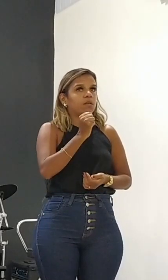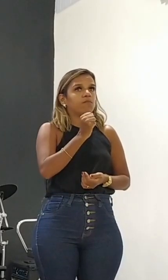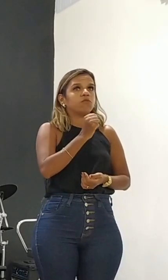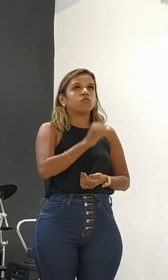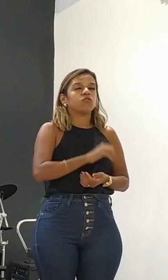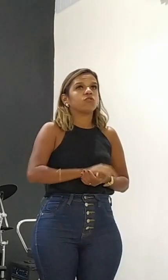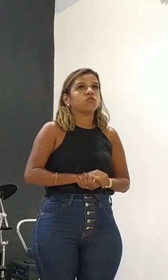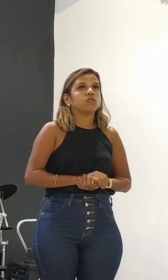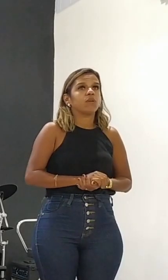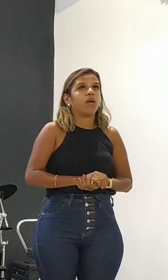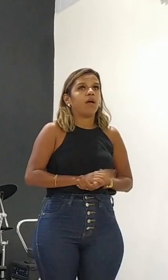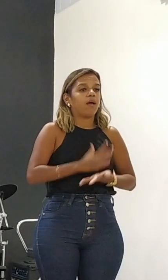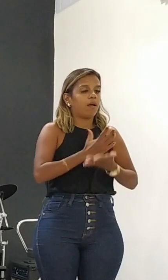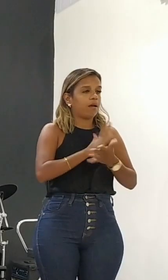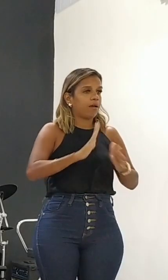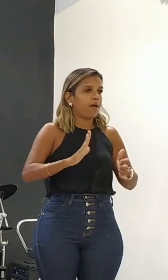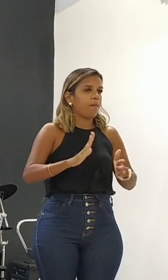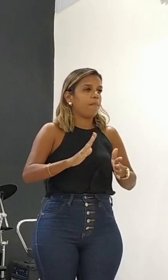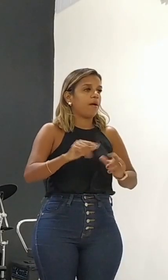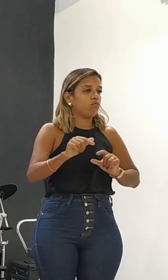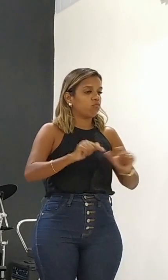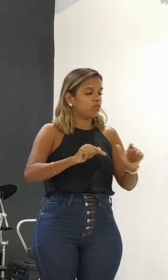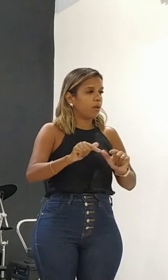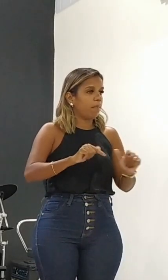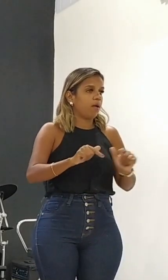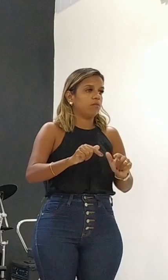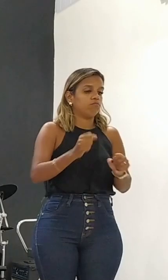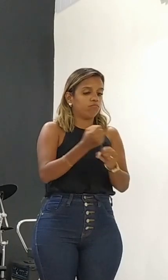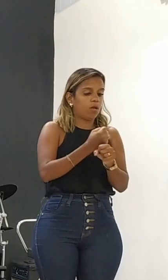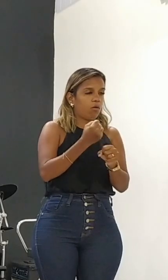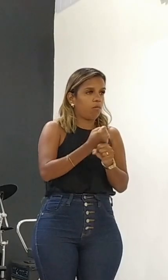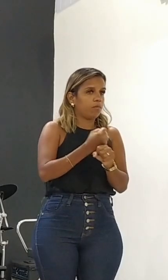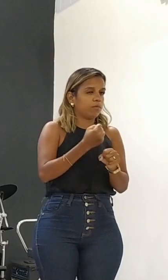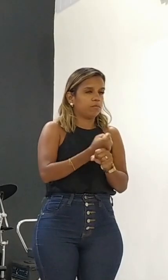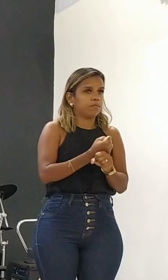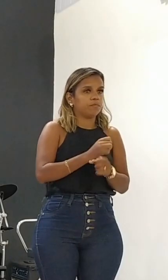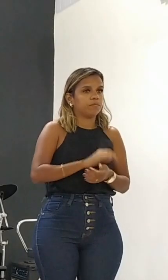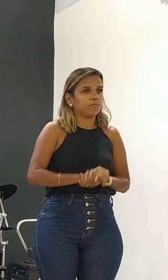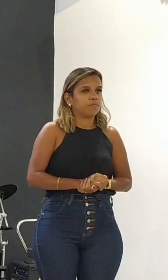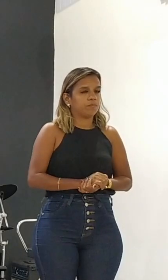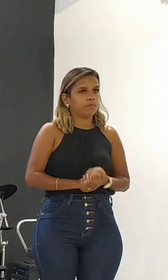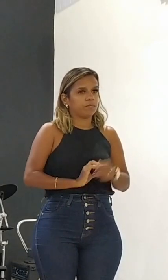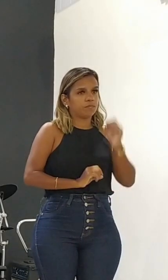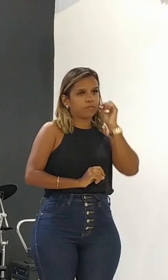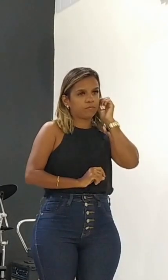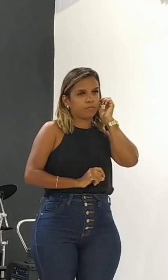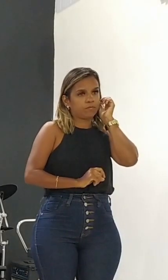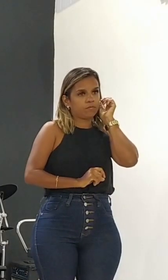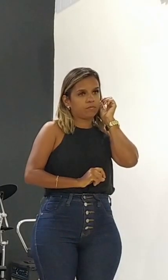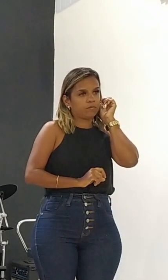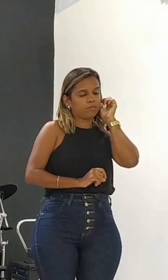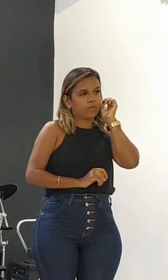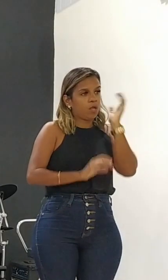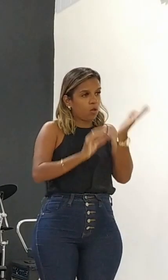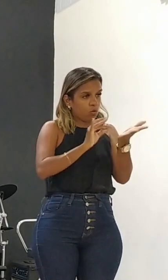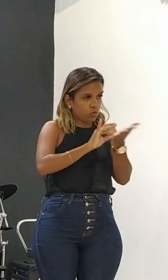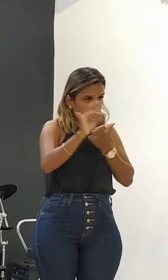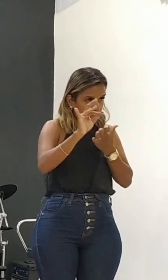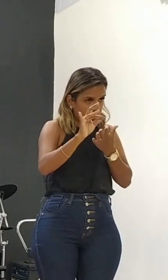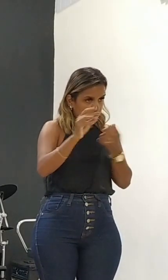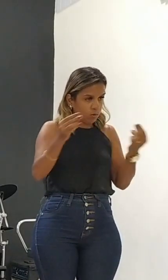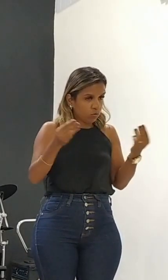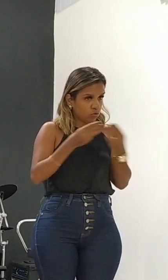assim faremos cessar a obra. Veja que os inimigos de Judá,